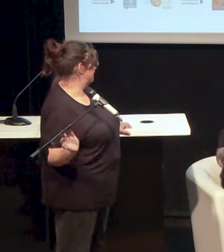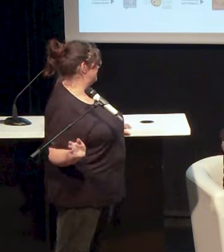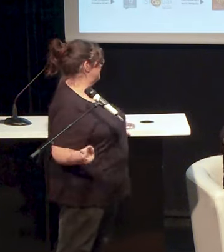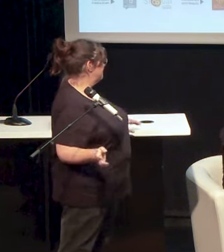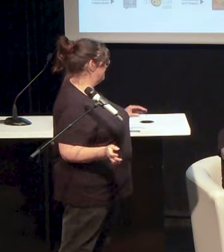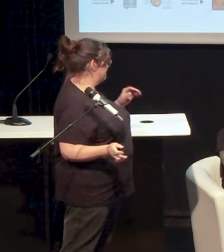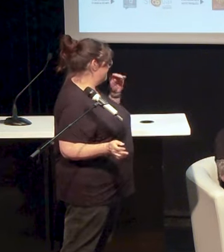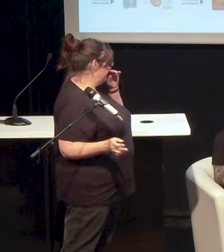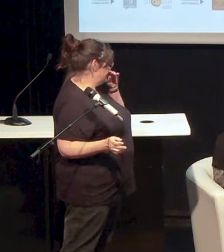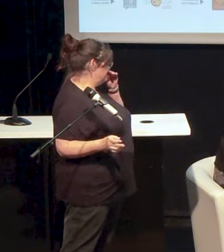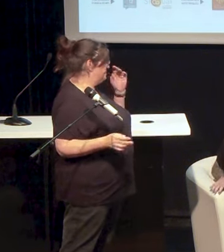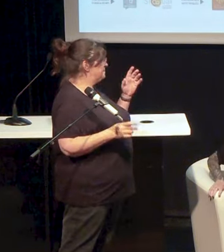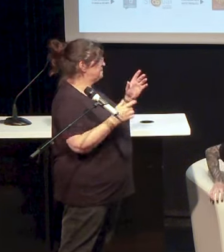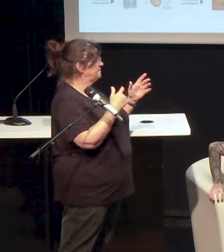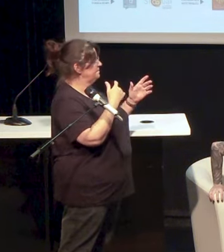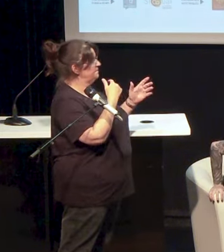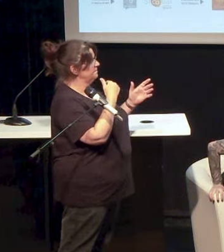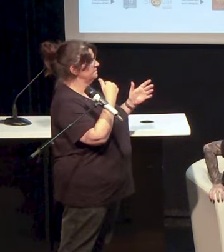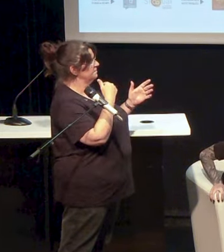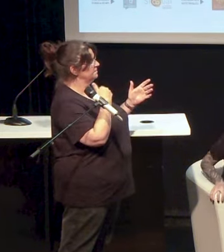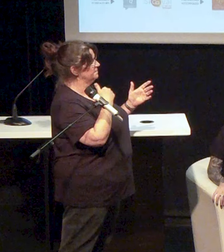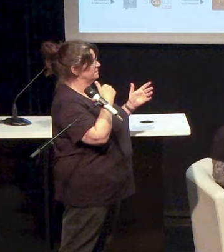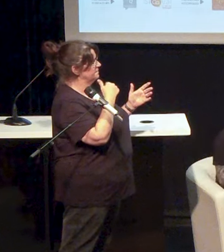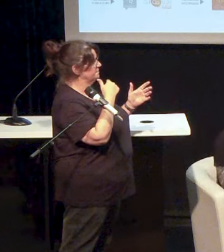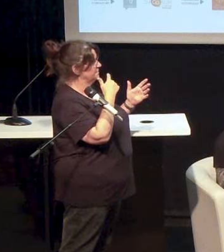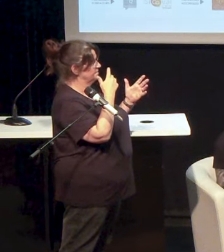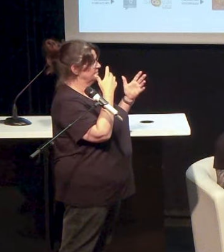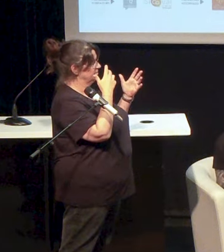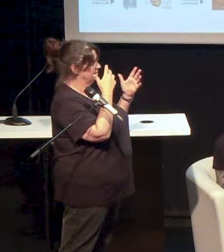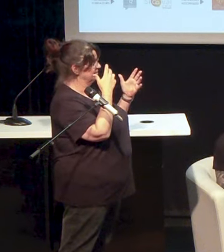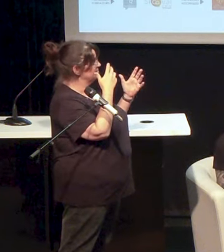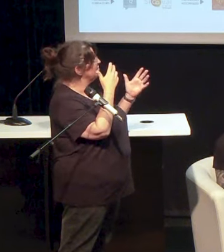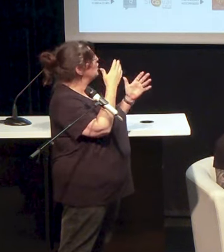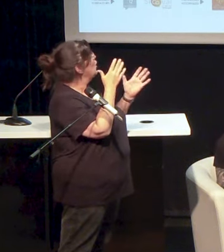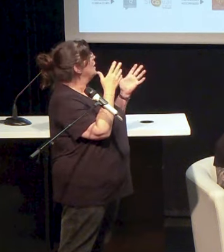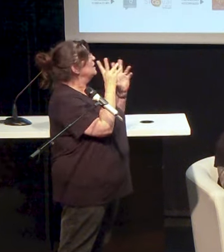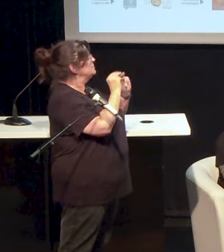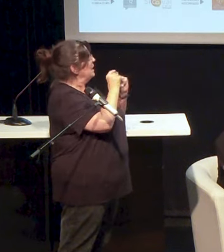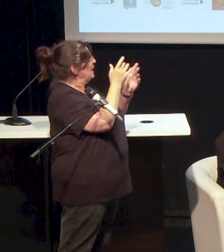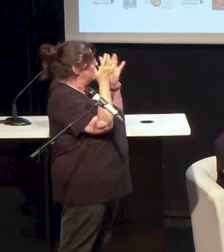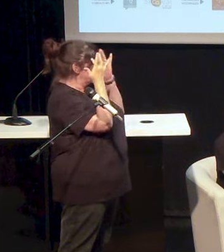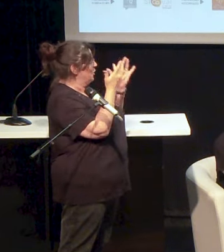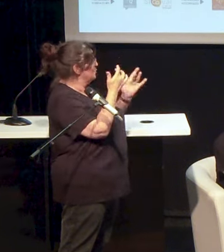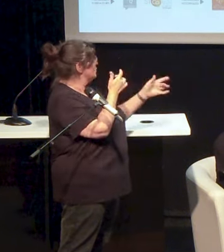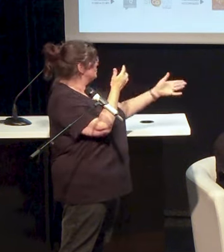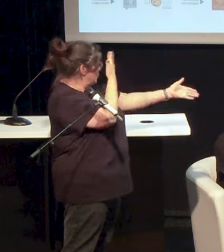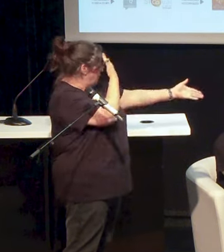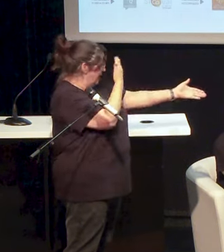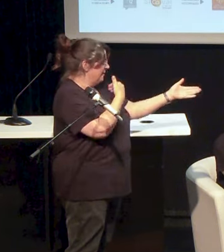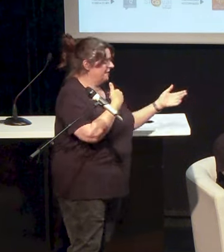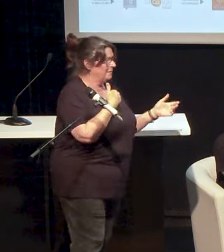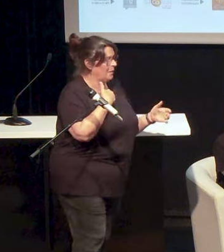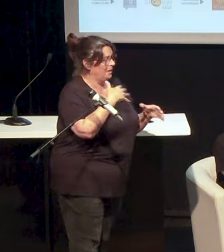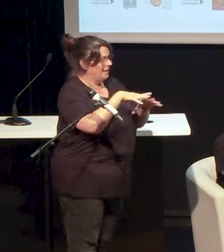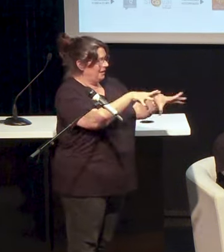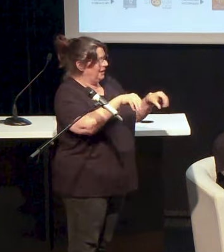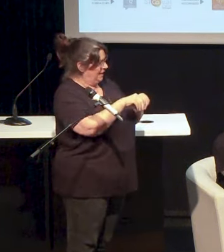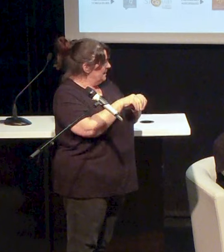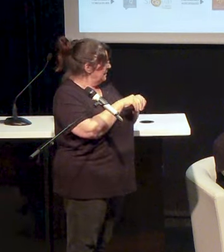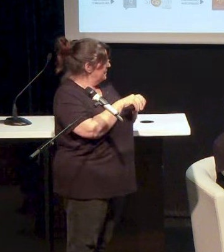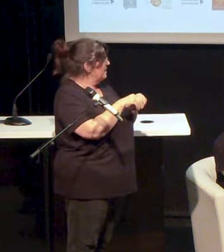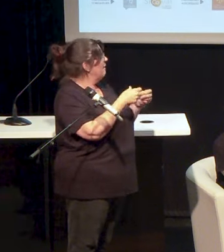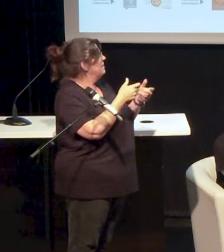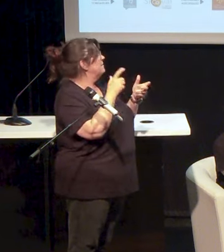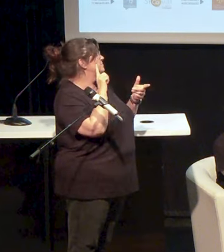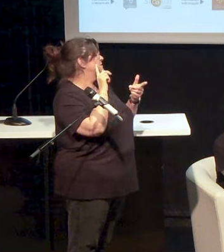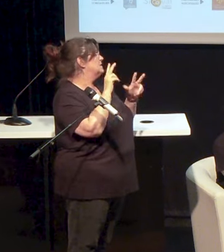Moi, je voudrais juste parler d'une expérience que Juliette connaît, effectivement. Je suis dans une équipe d'interaction homme-machine. Et